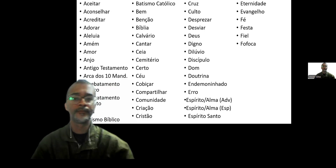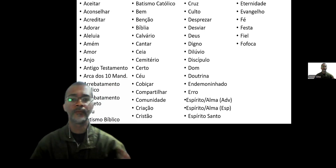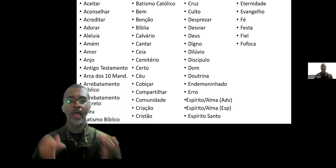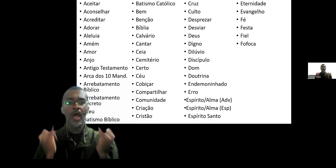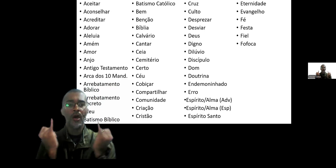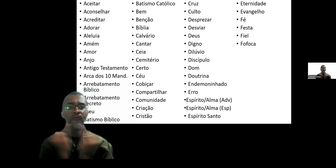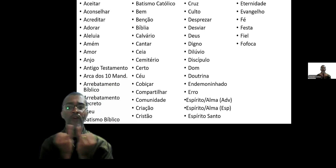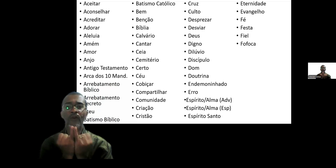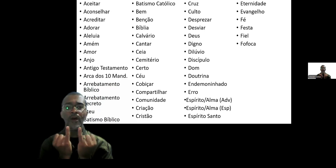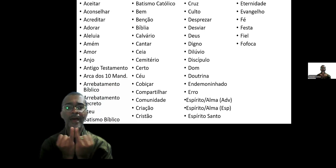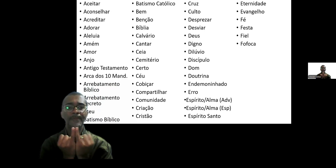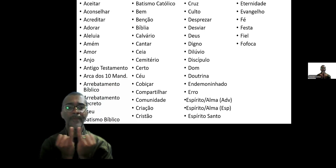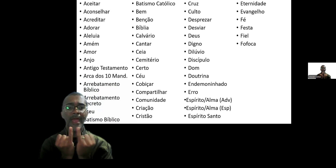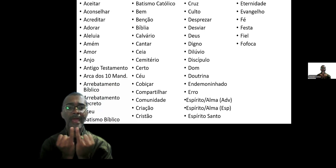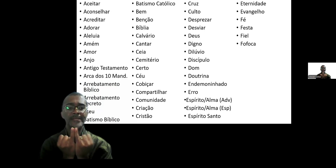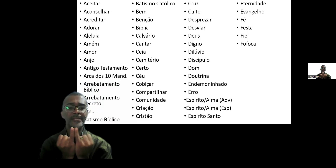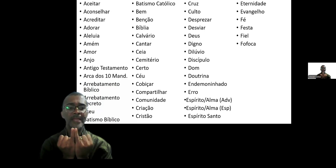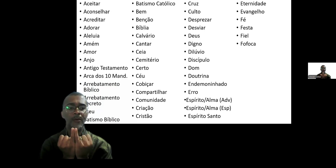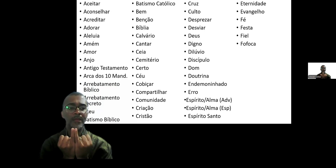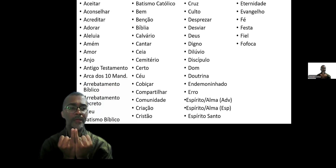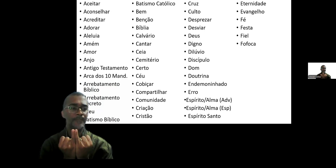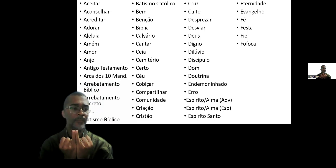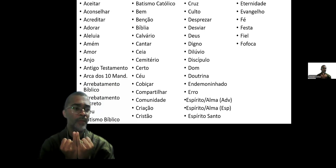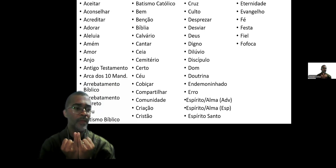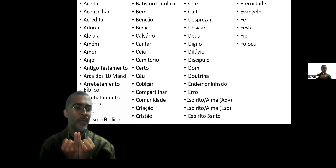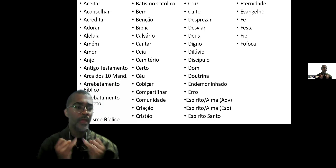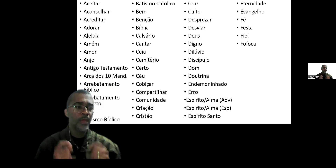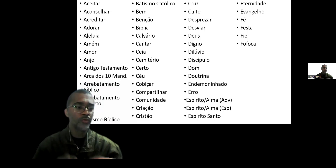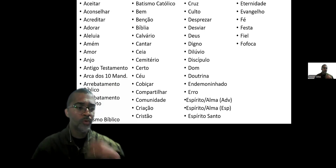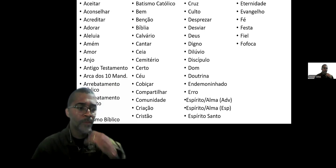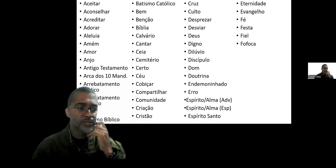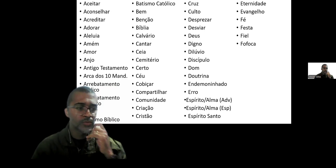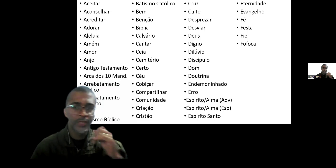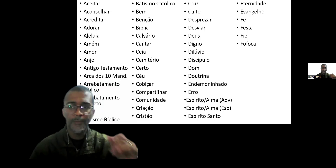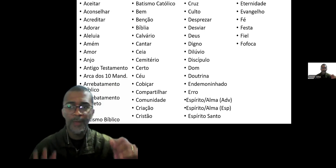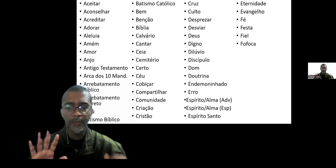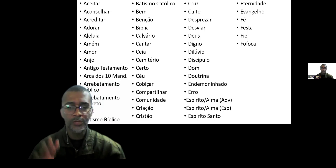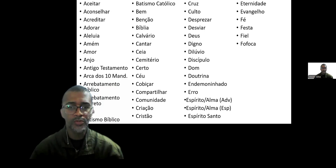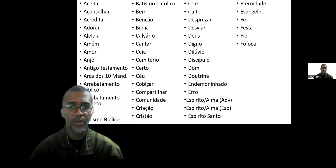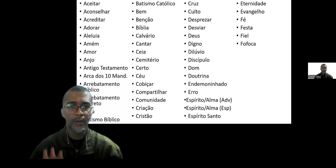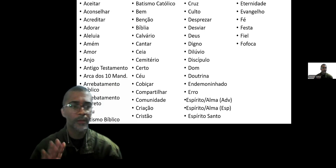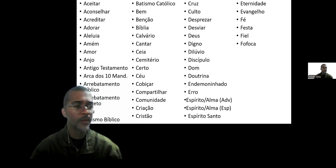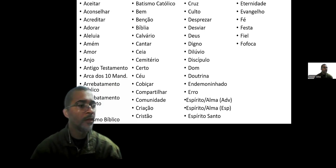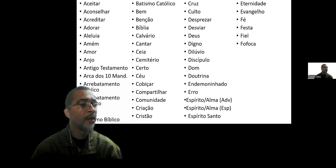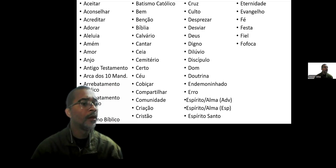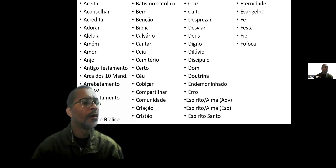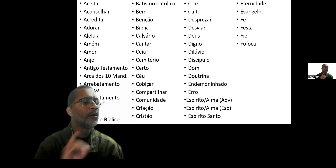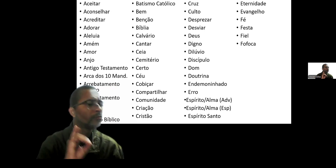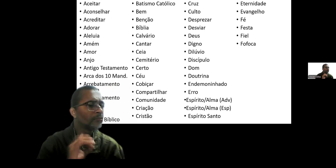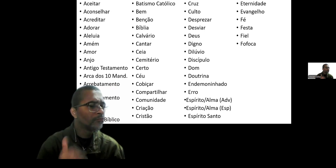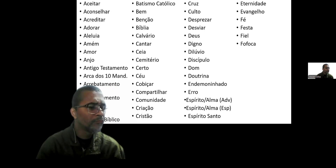Fofoca, fofoca é esse sinal aqui. Eu tô com uma surda aqui, peraí um momentinho só.